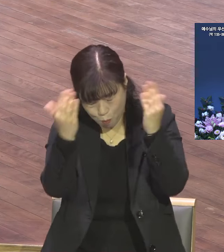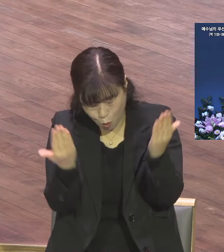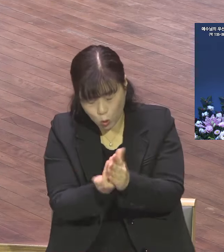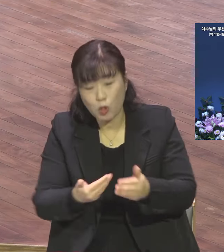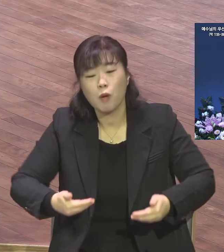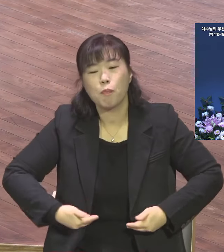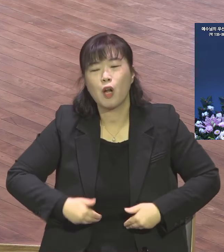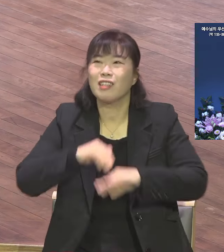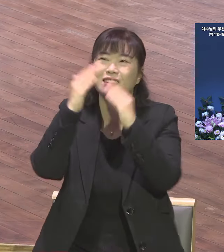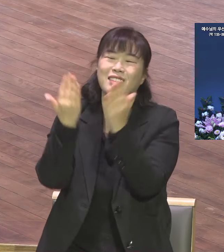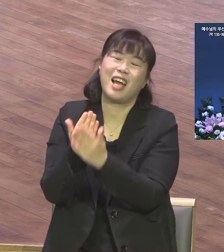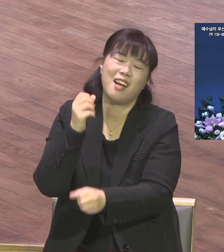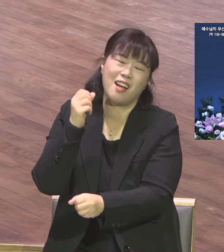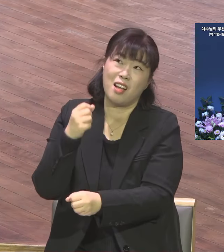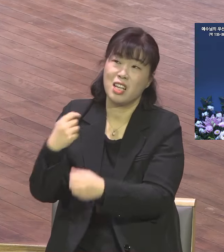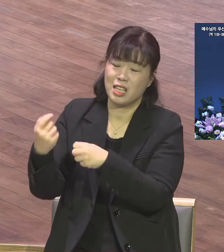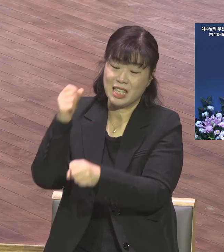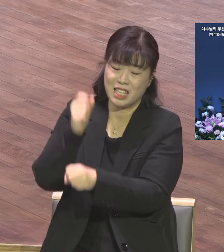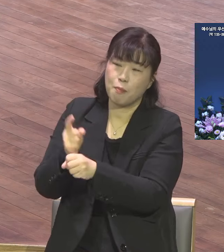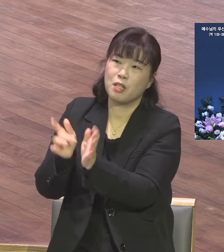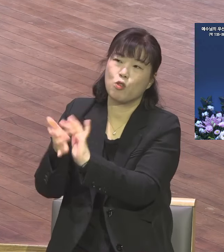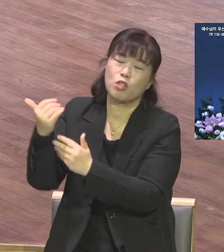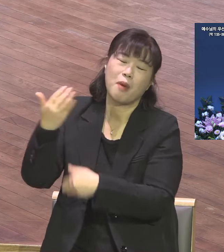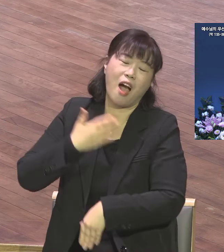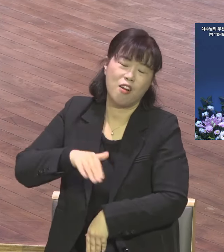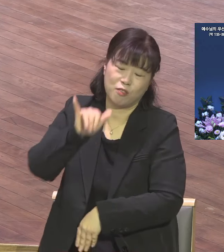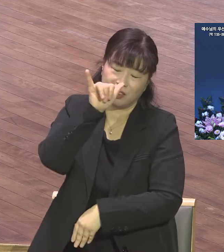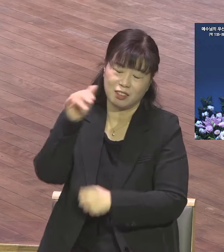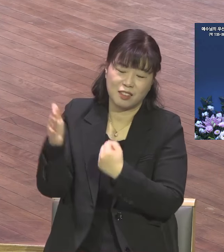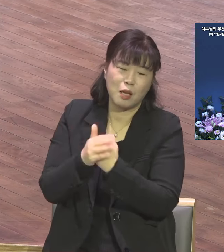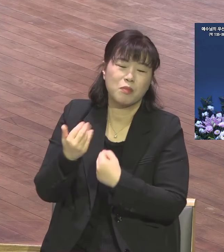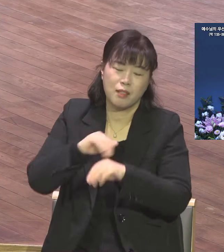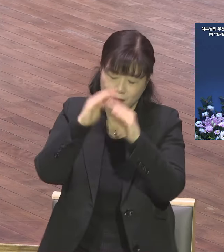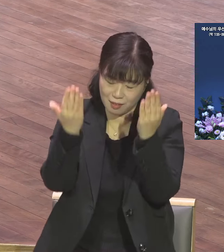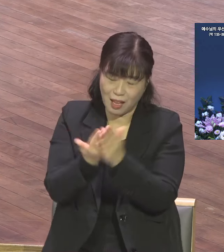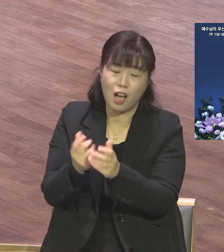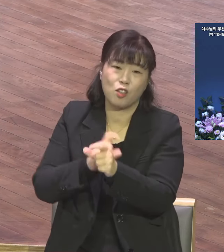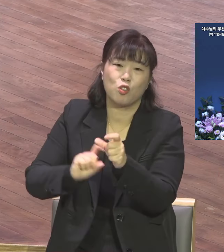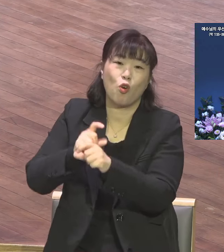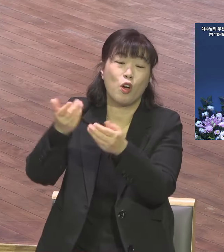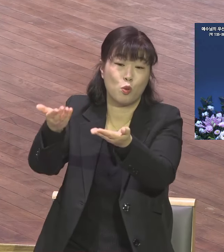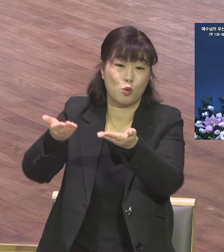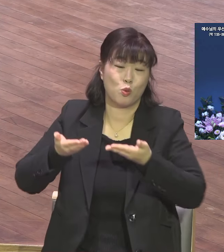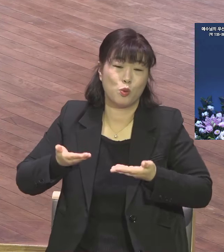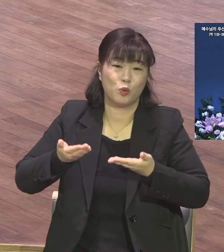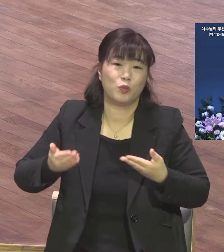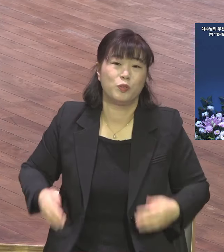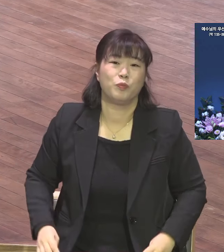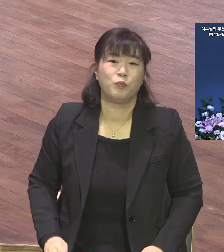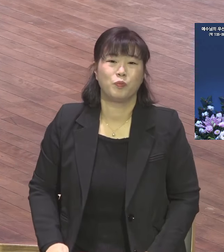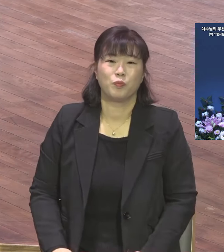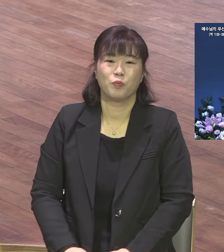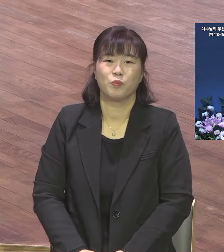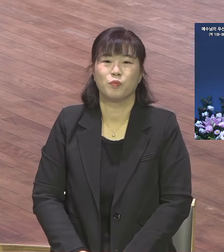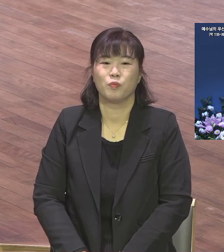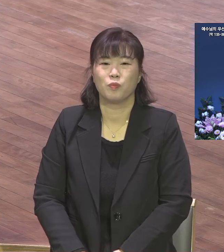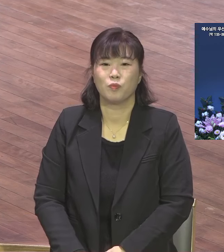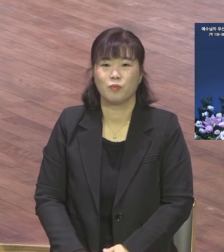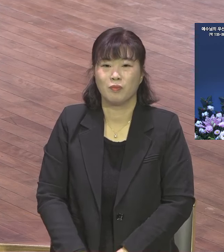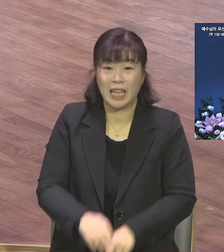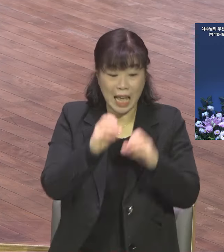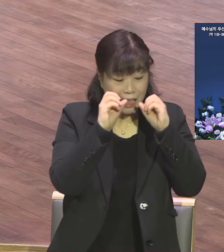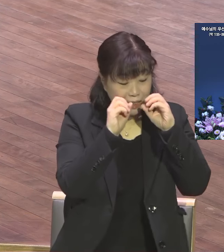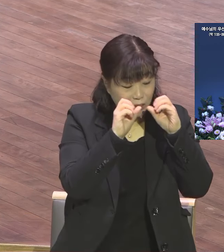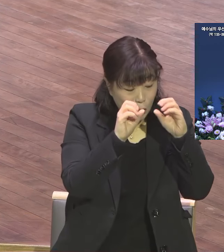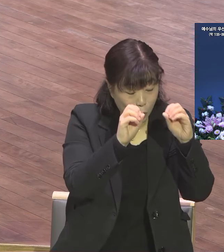아멘. 그래서 제가 그러잖아요. 전도는 종합적 축복이라고. 참 이렇게 말하는데도 미치는 사람이 안 나와